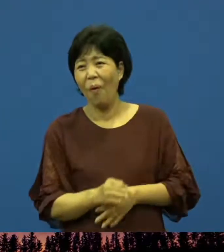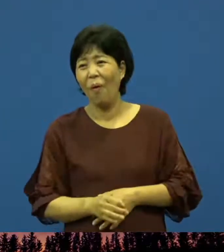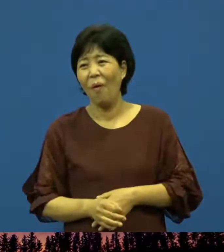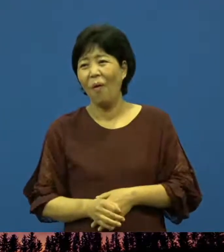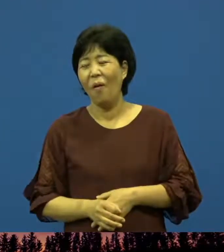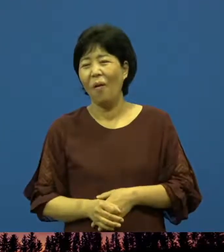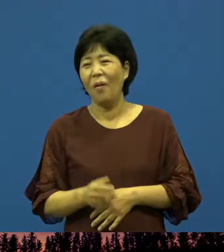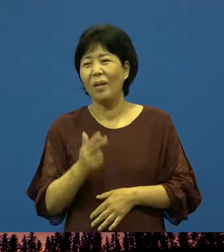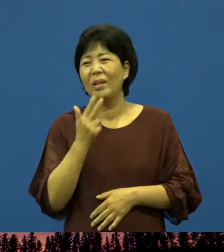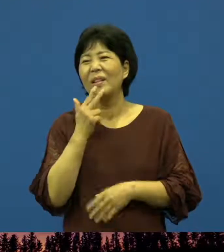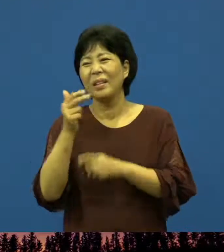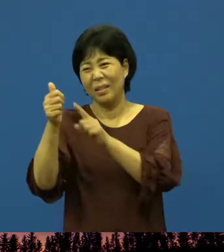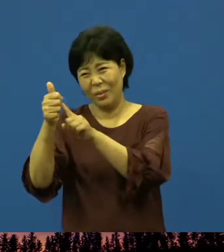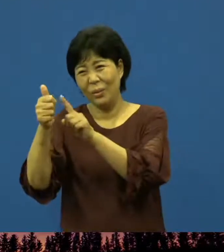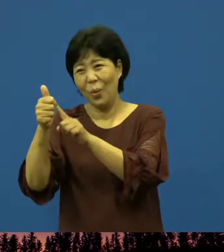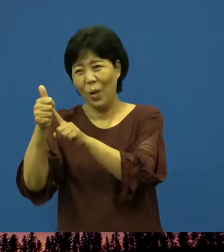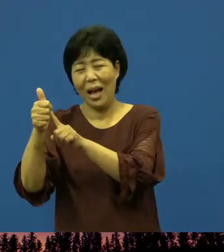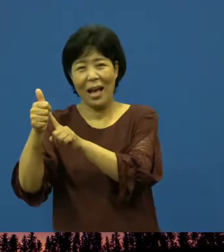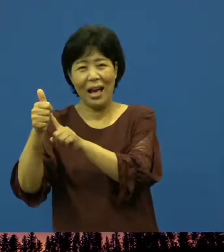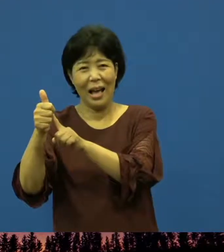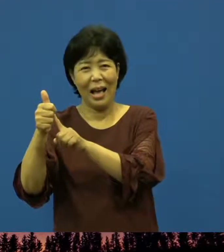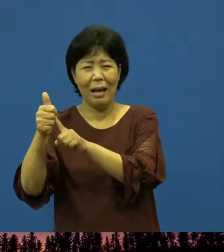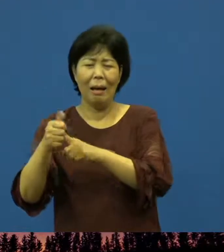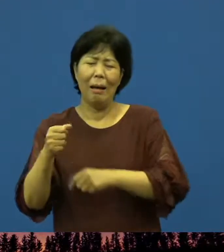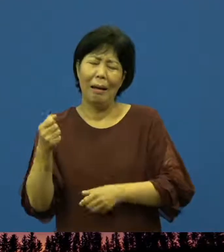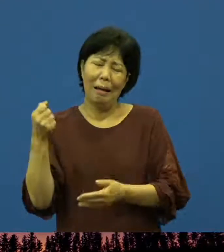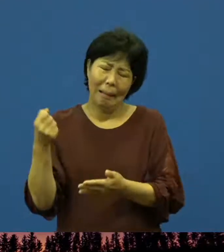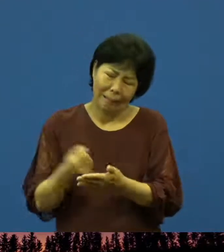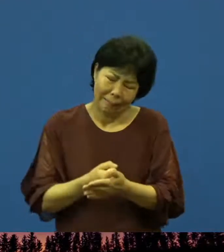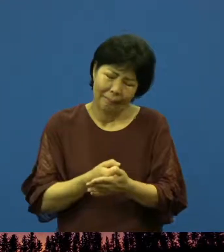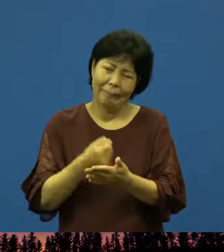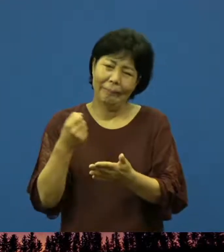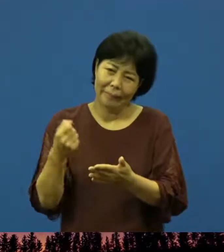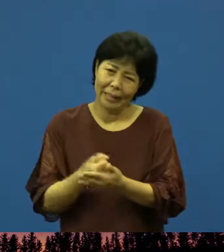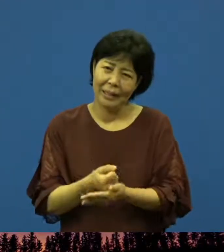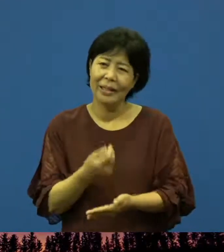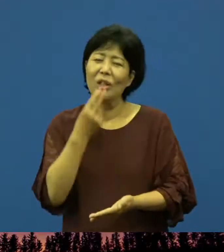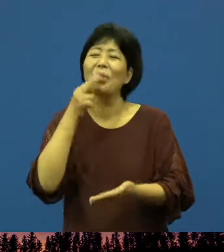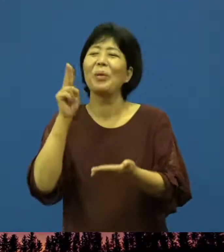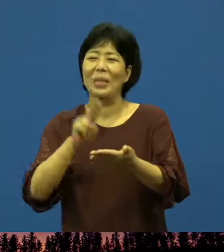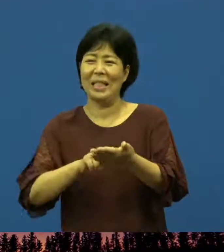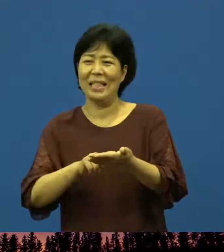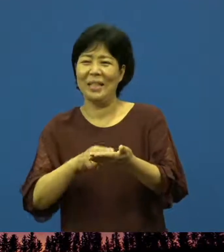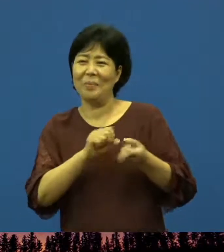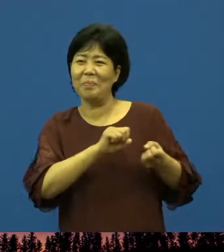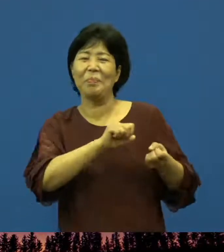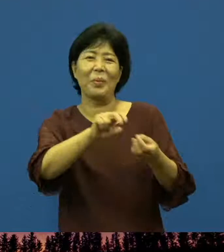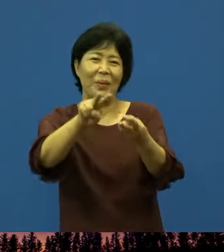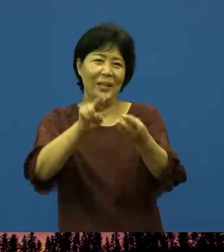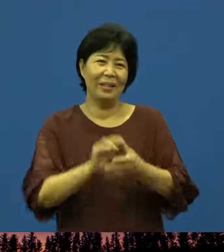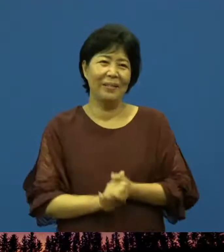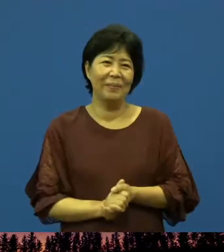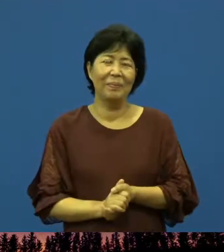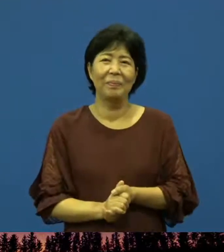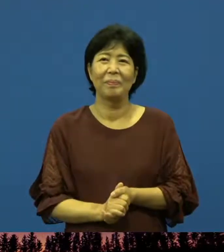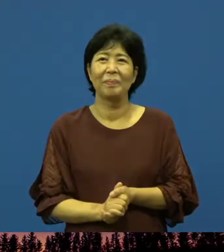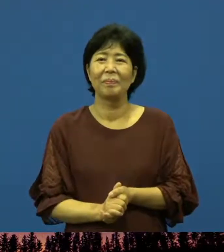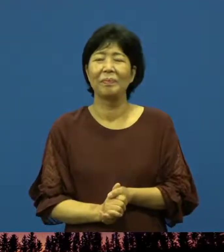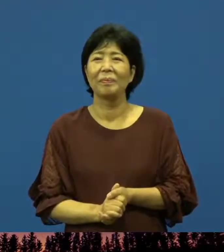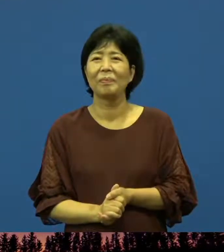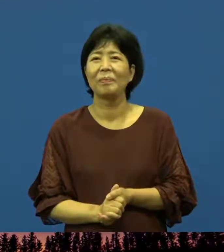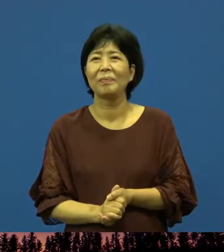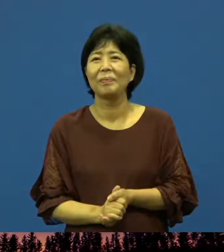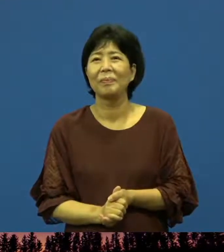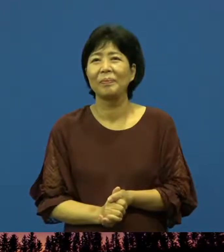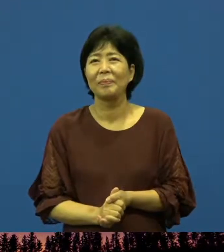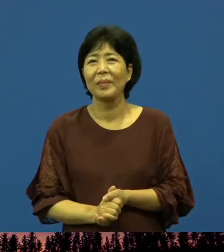교회를 바라보면서 요한은 안타깝게 여겼습니다. 그리고 요한 1서를 쓸 때도 마찬가지입니다. 오늘